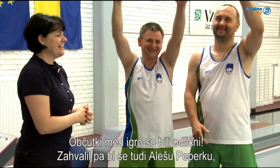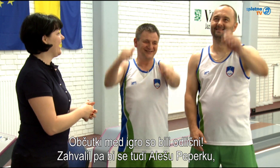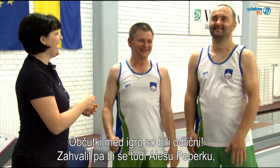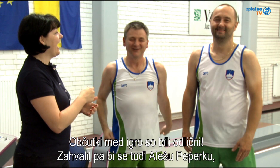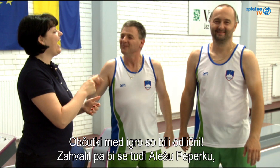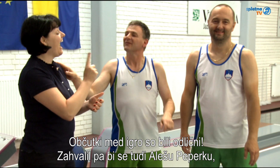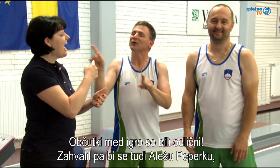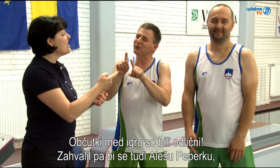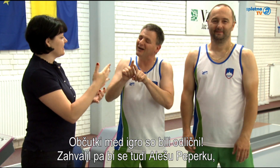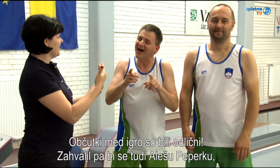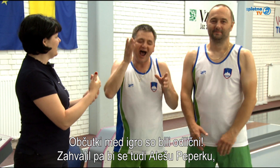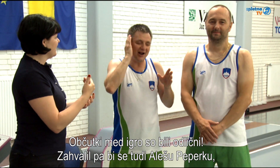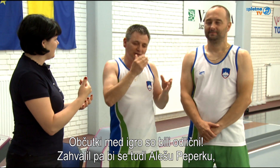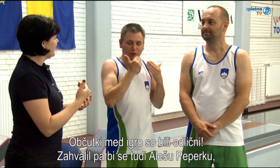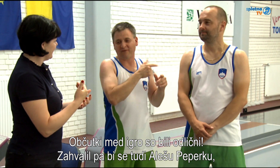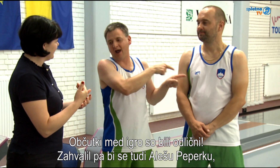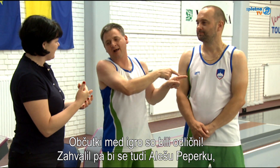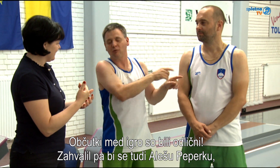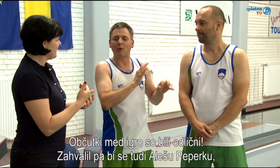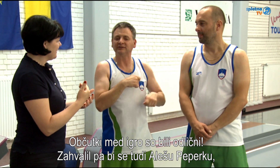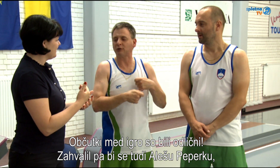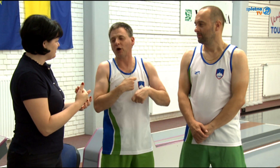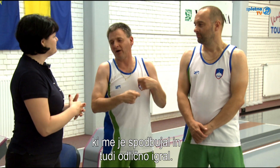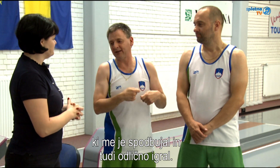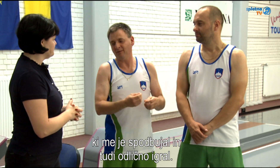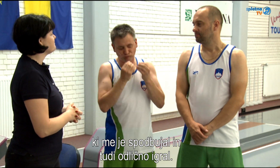In kakšna je motivacija za naprej?